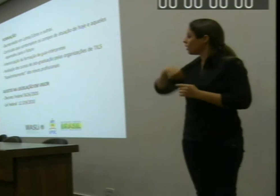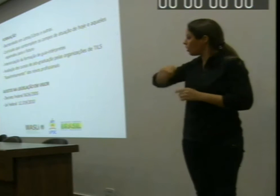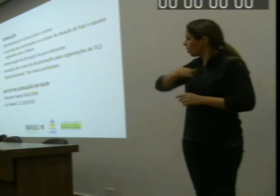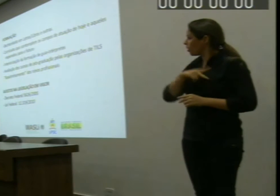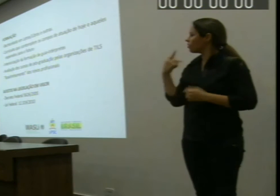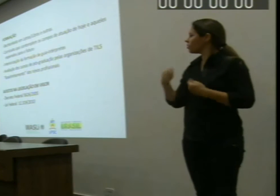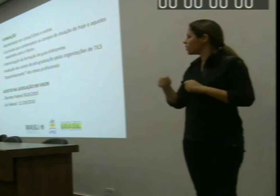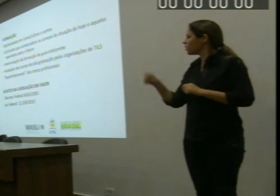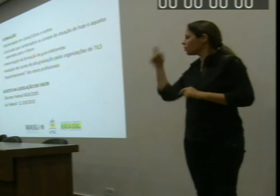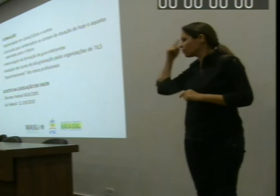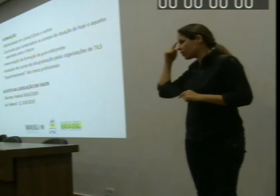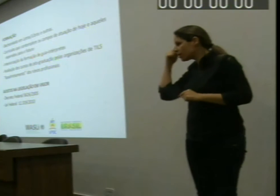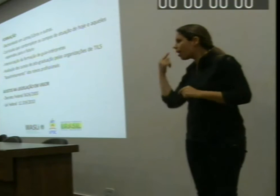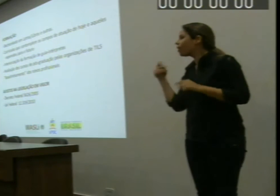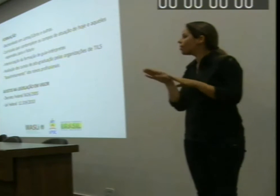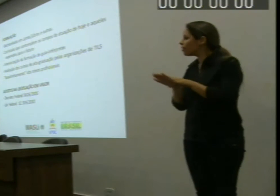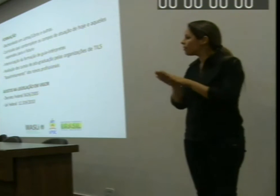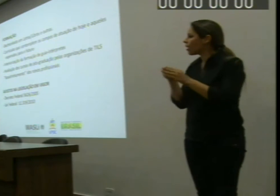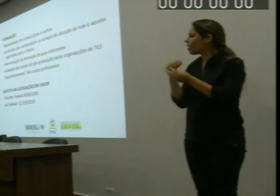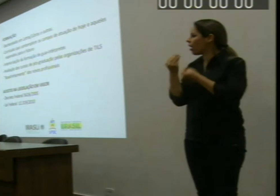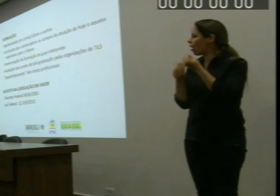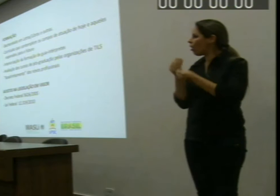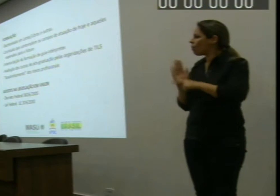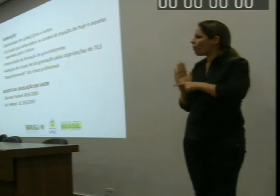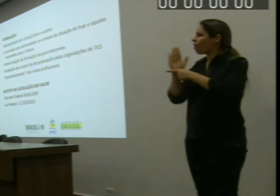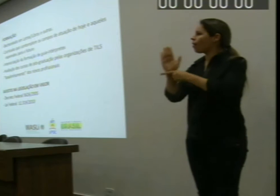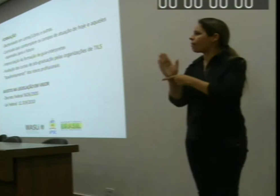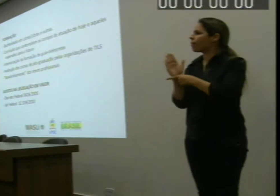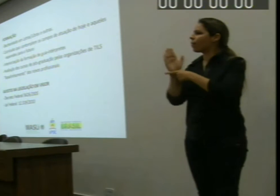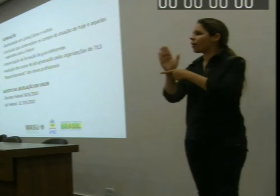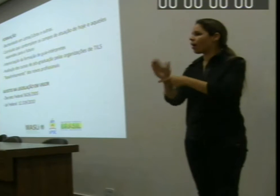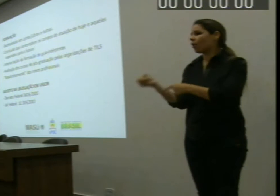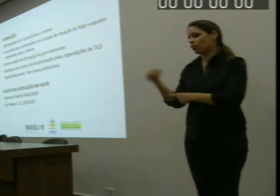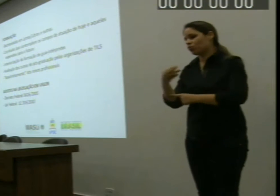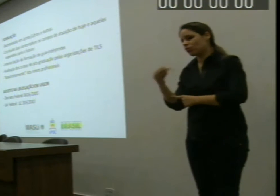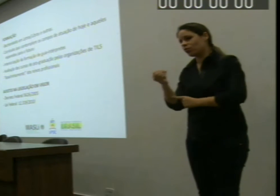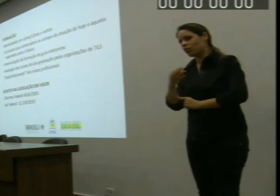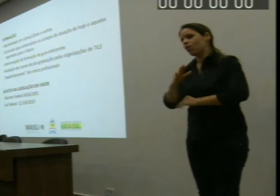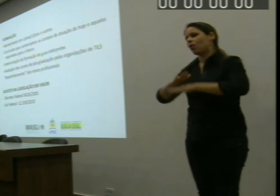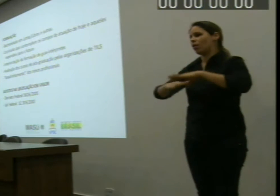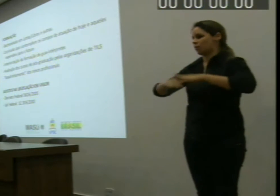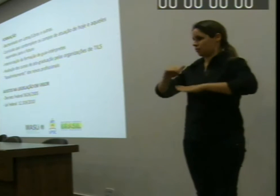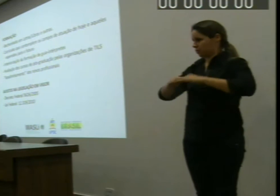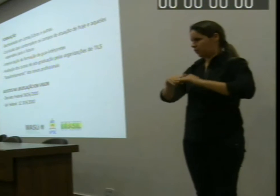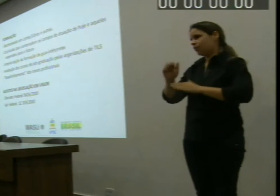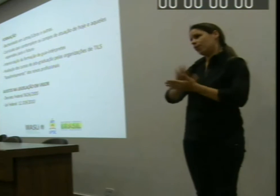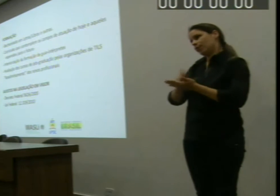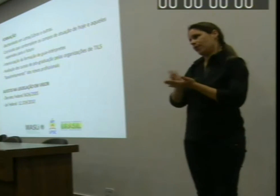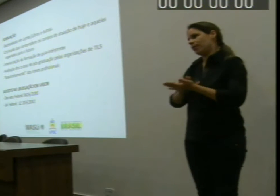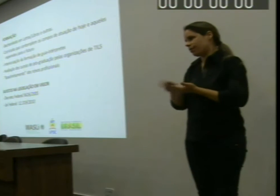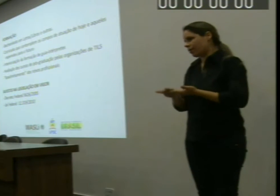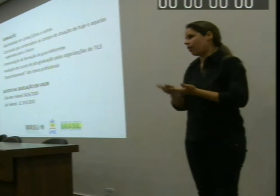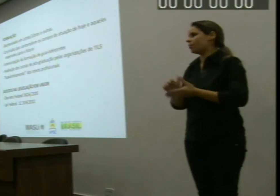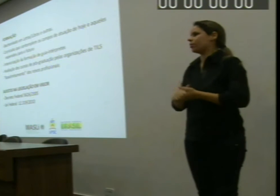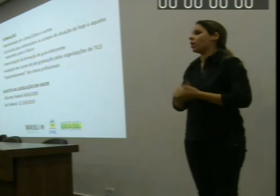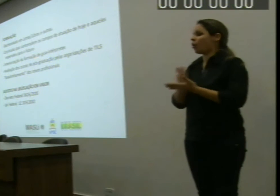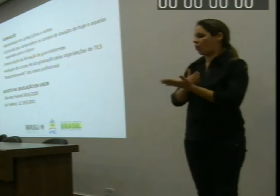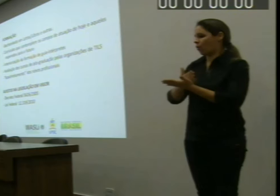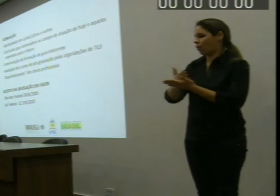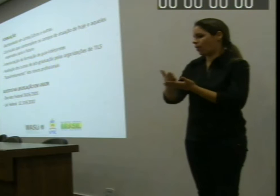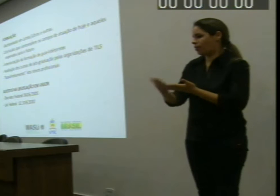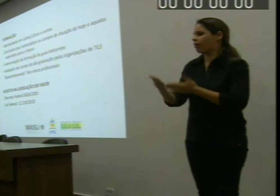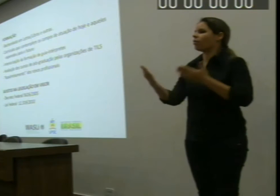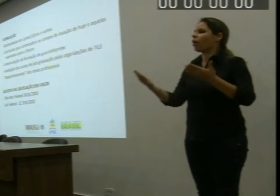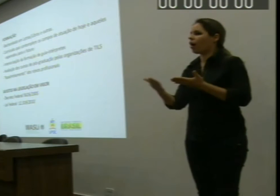como começar a apoiar os novos profissionais como começar a apoiar aqueles que estão entrando na carreira não dizer